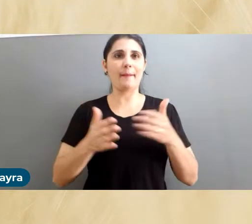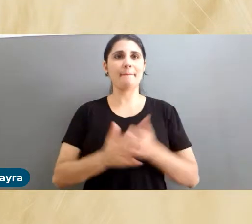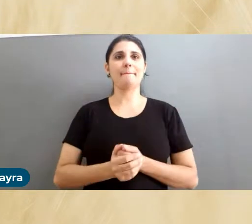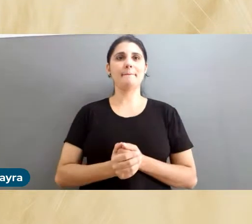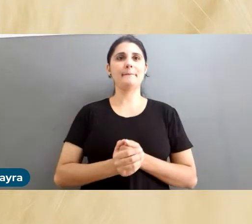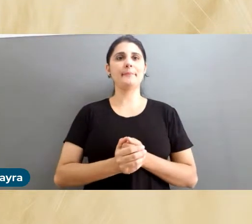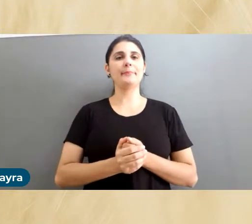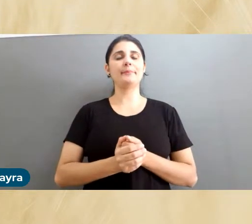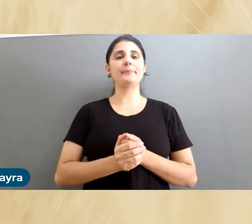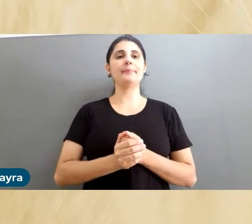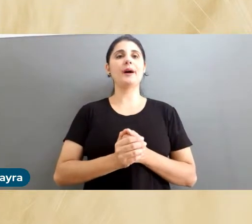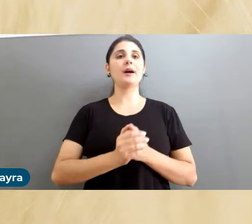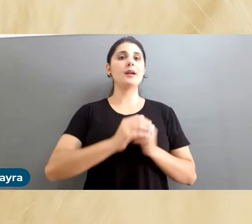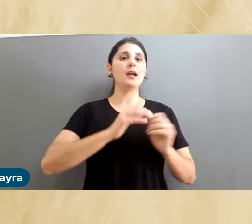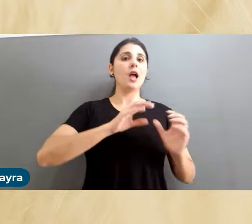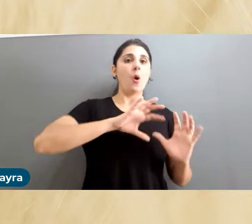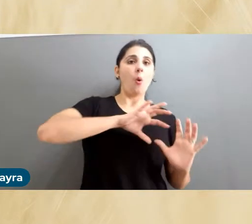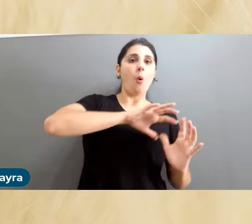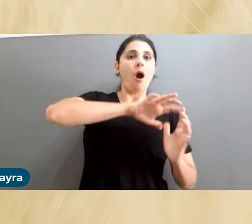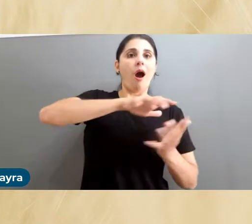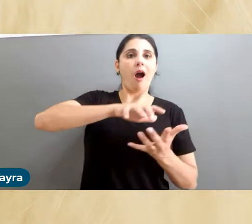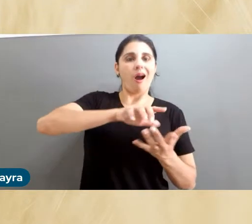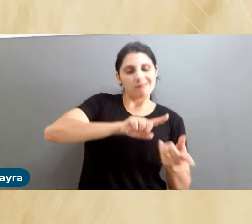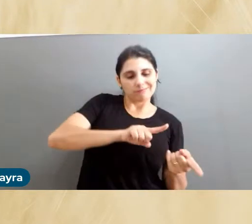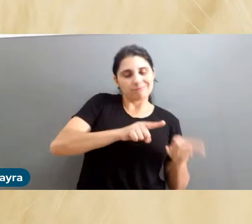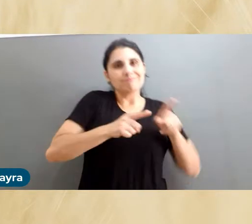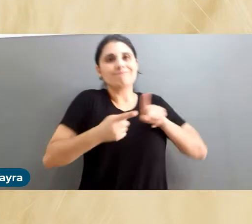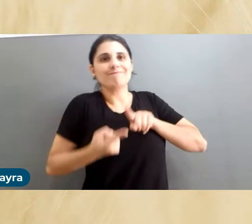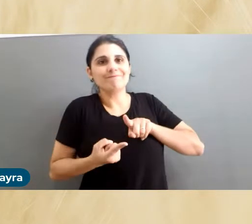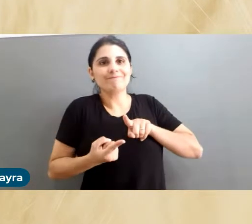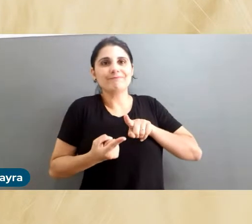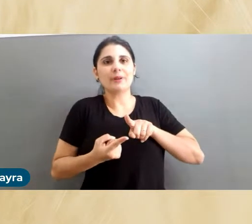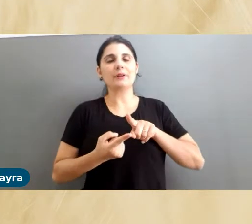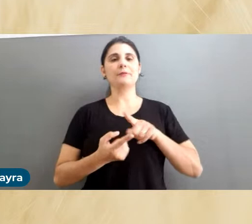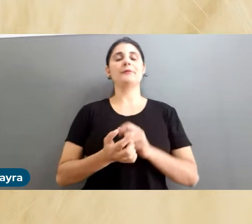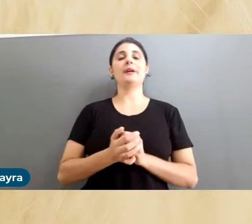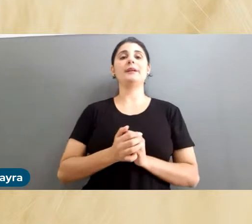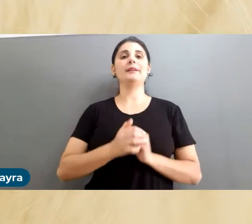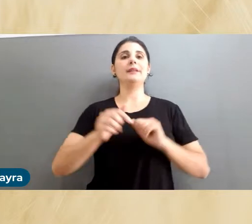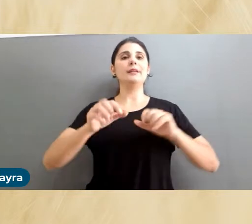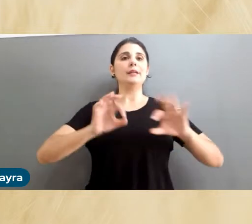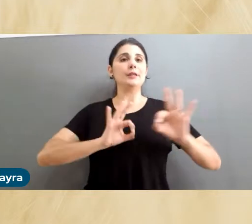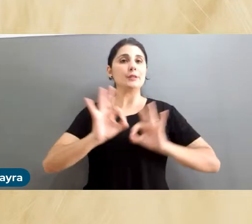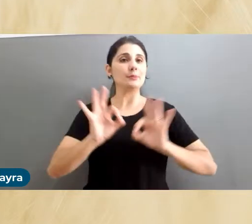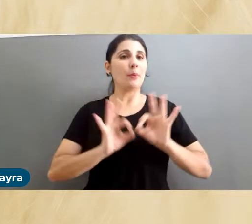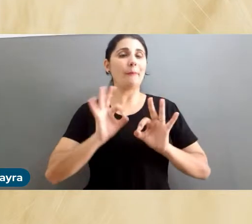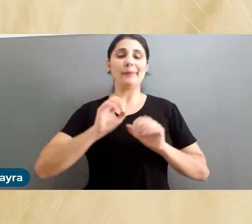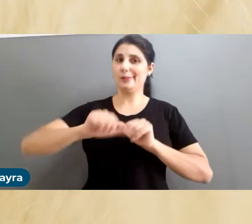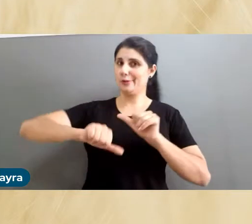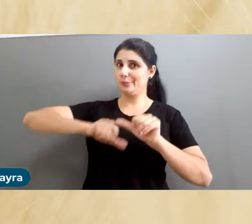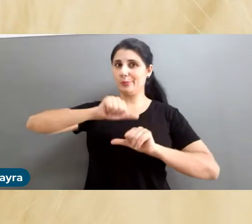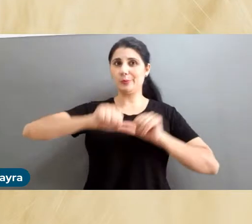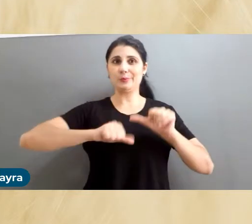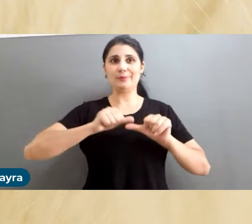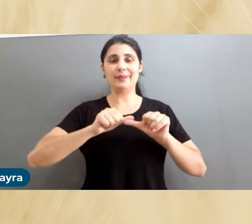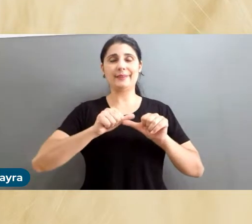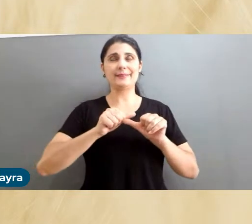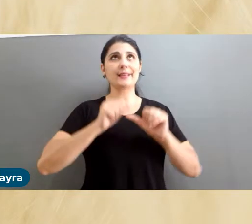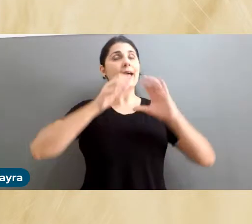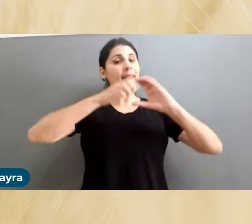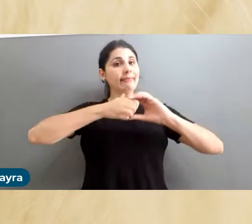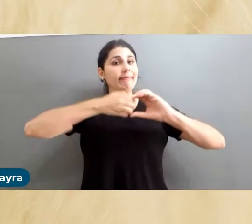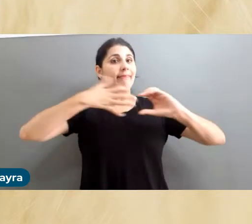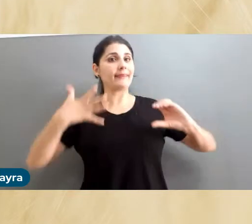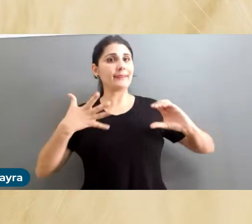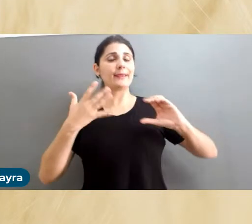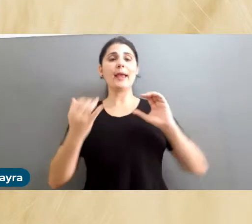de transição, um momento de mudança. E os momentos de transição e de mudança têm algumas características que é